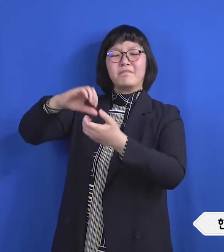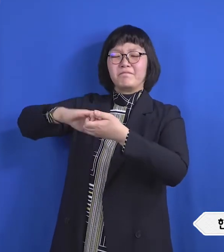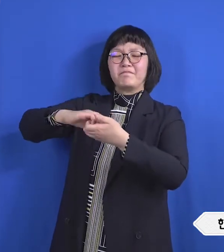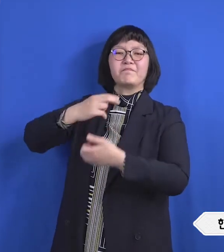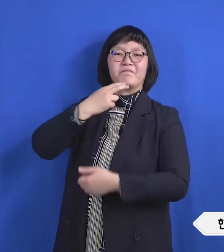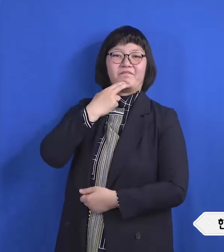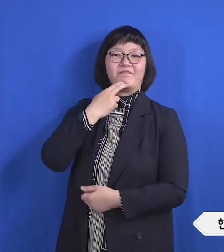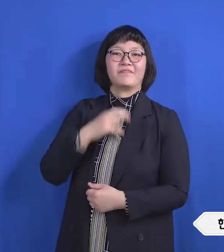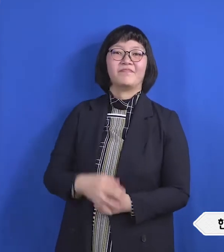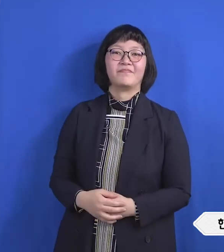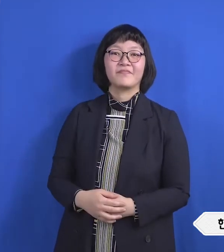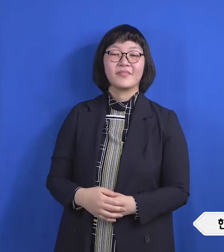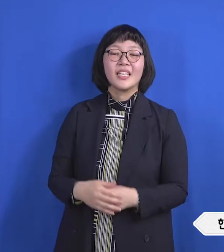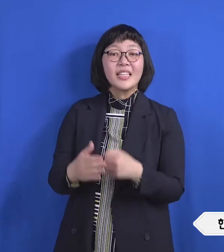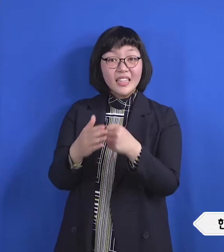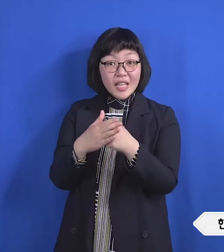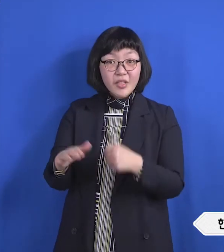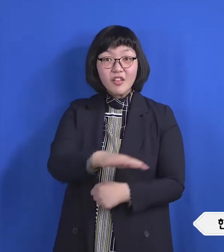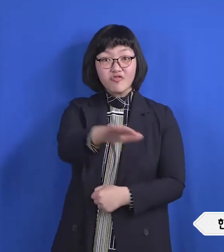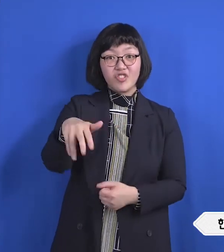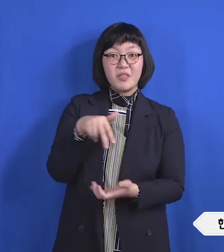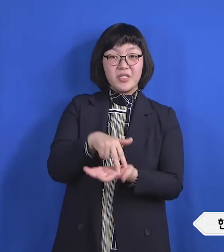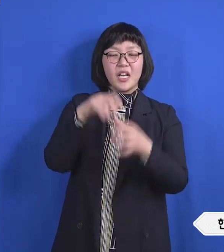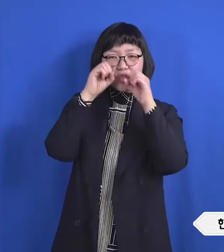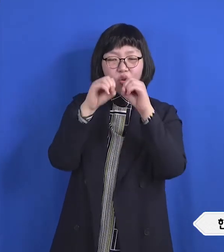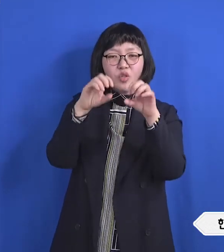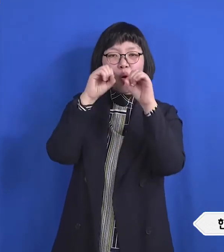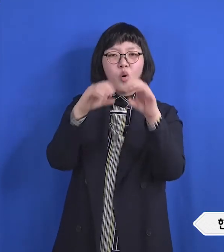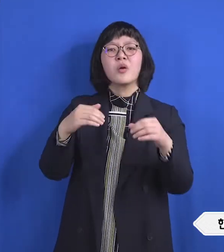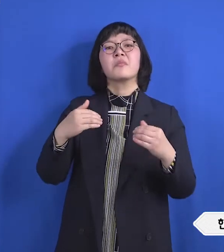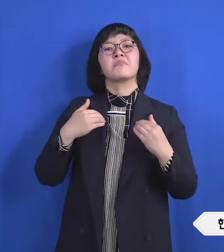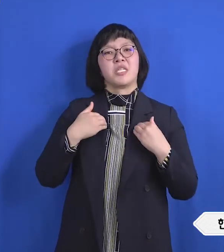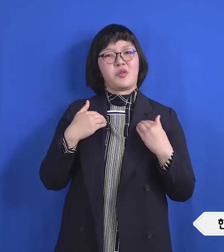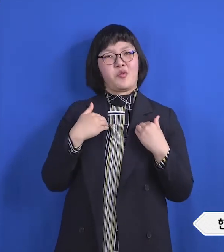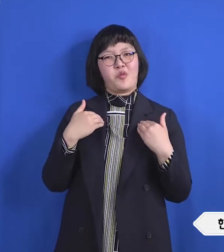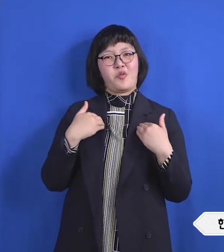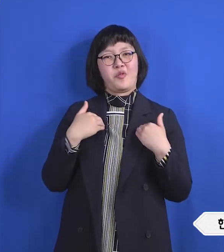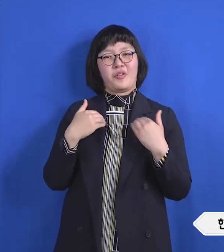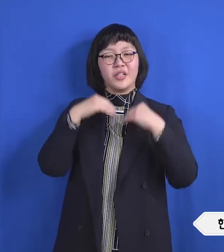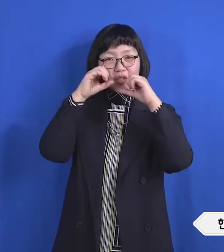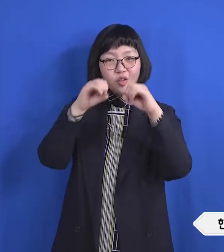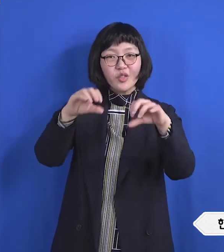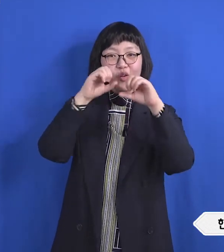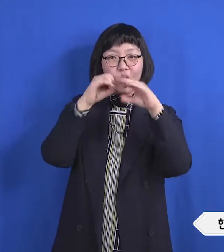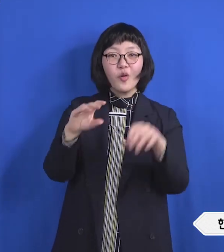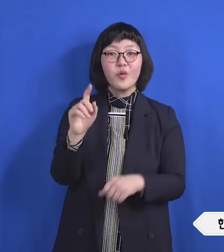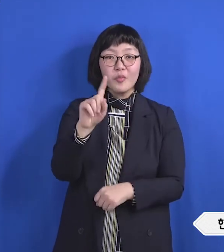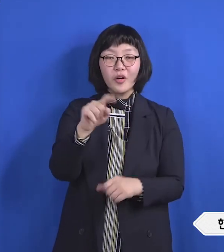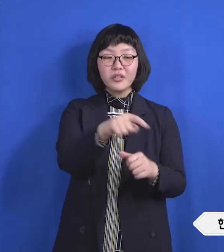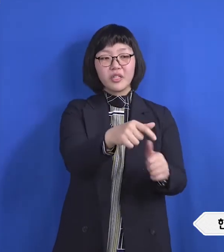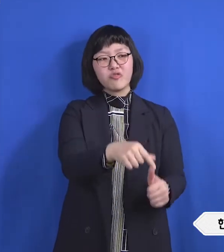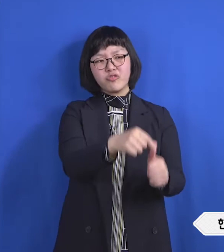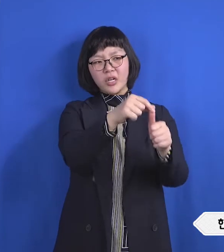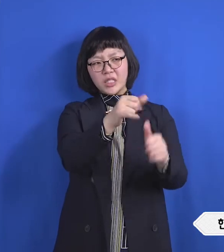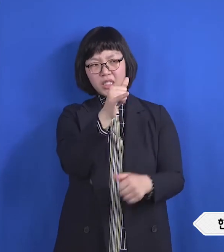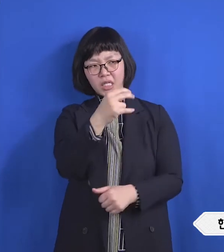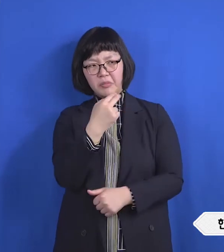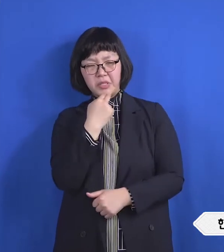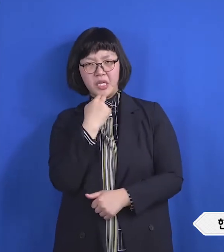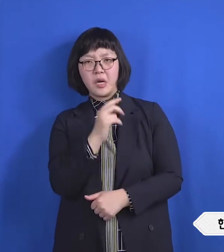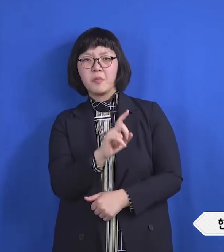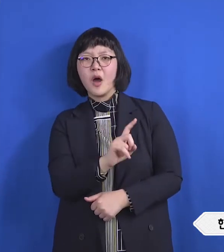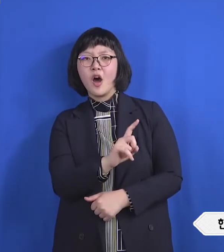자, 그래서 전도를 해야 되죠. 왜냐하면 전도는 그 사람이 구원받을 수 있느냐 못 받느냐를